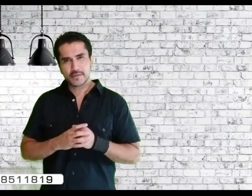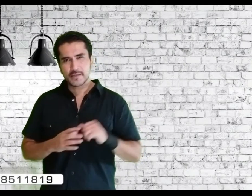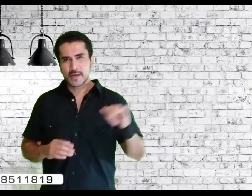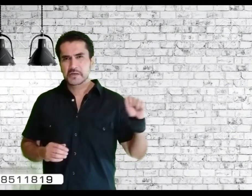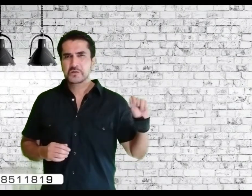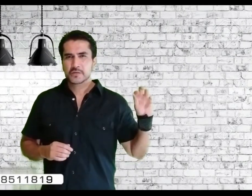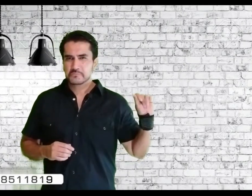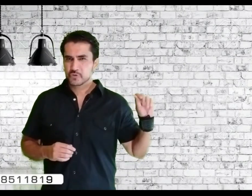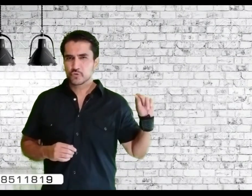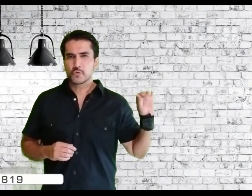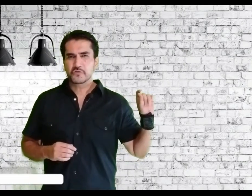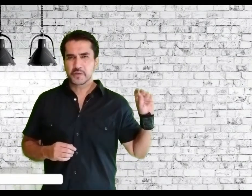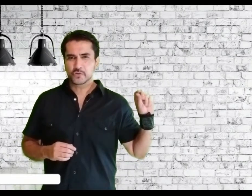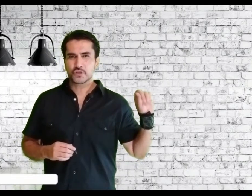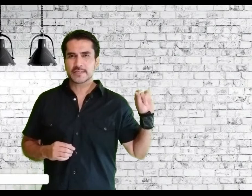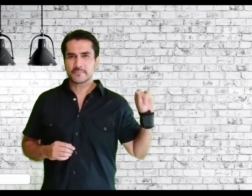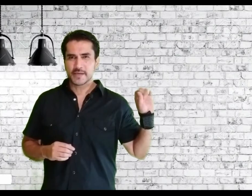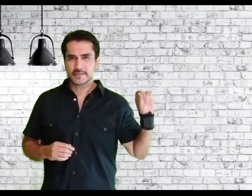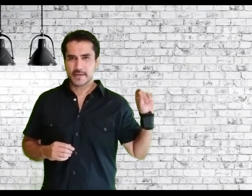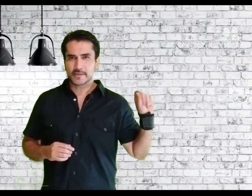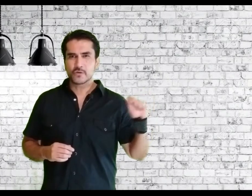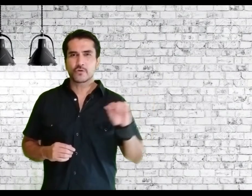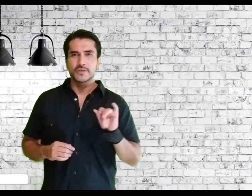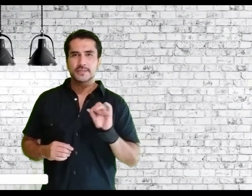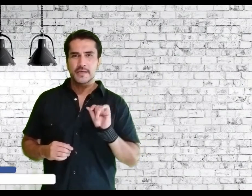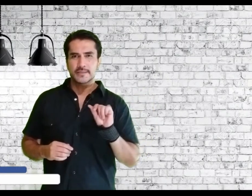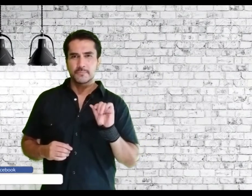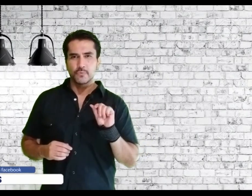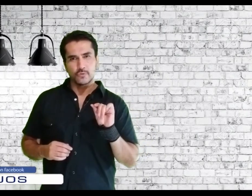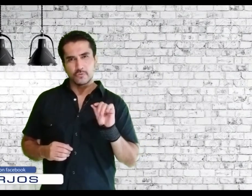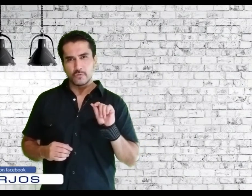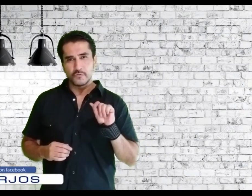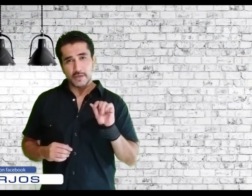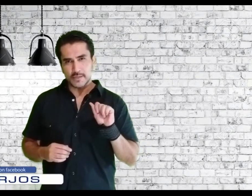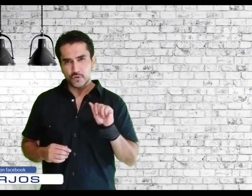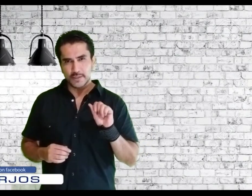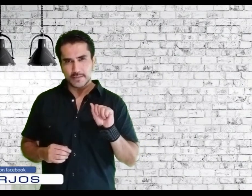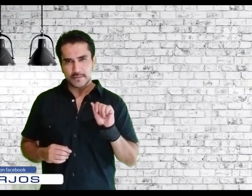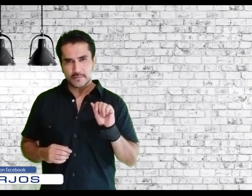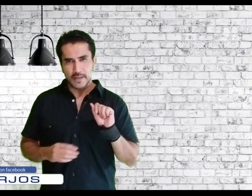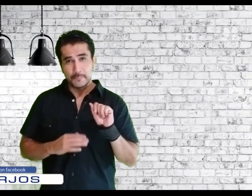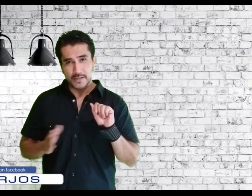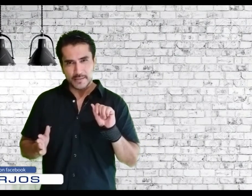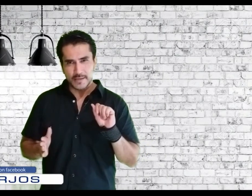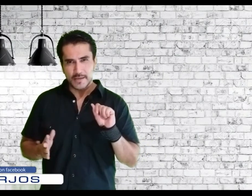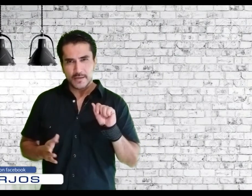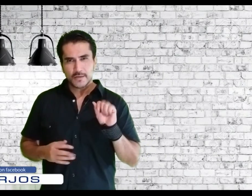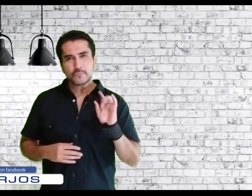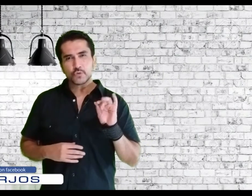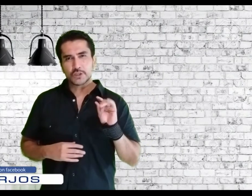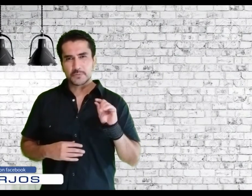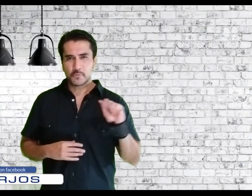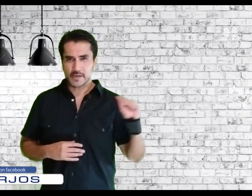práctica, tu movimiento se hace más estático y se hace, por obvias razones, la práctica muchísimo más